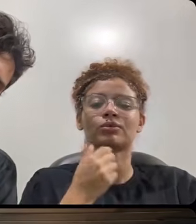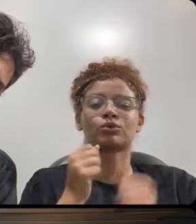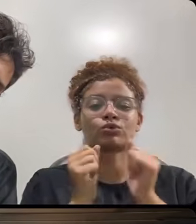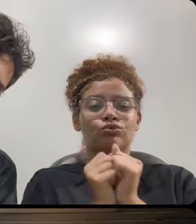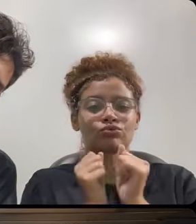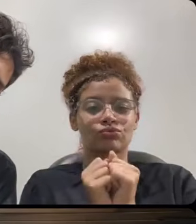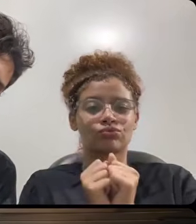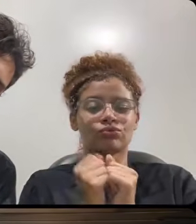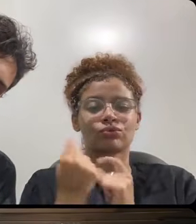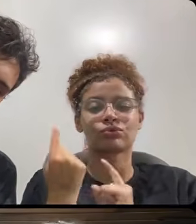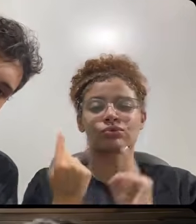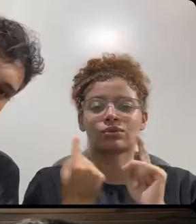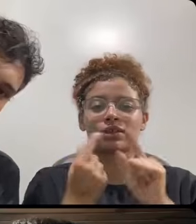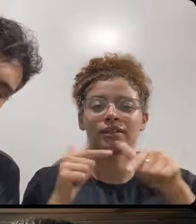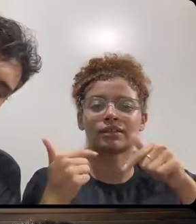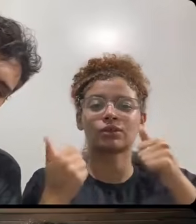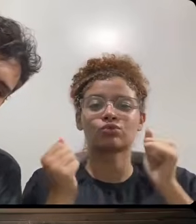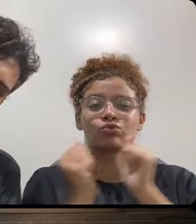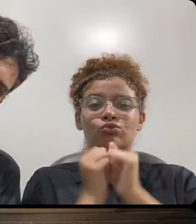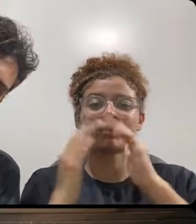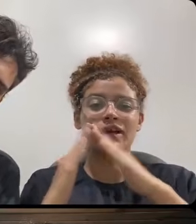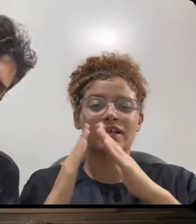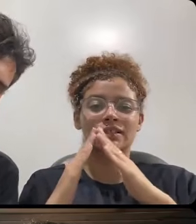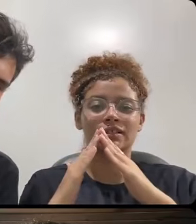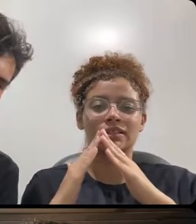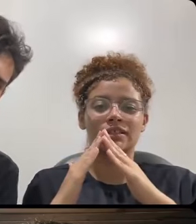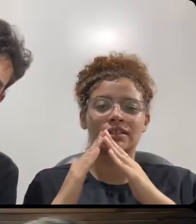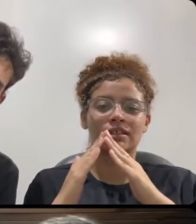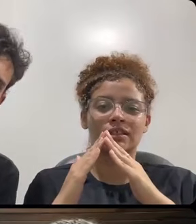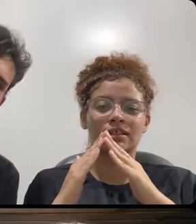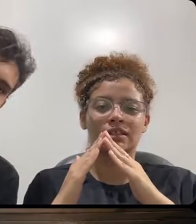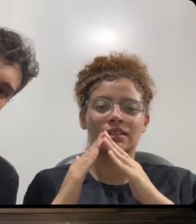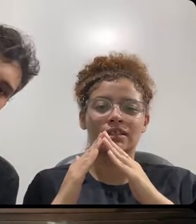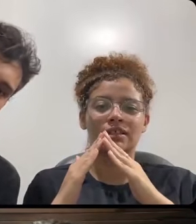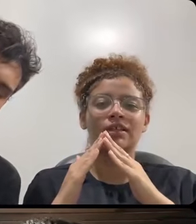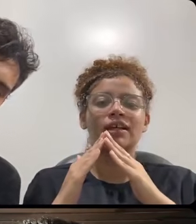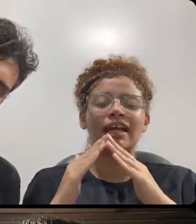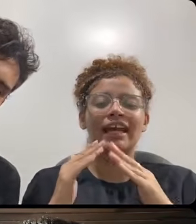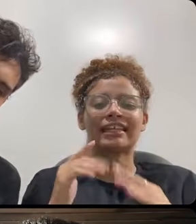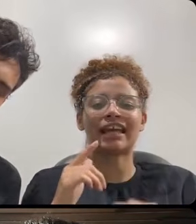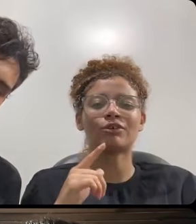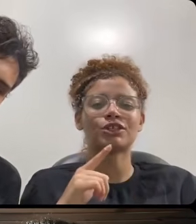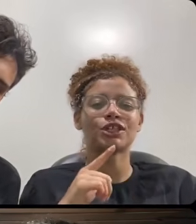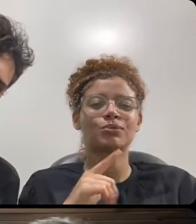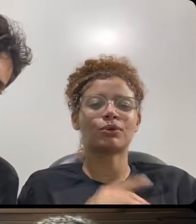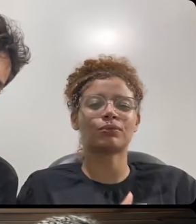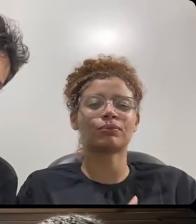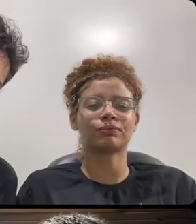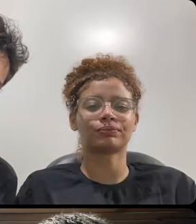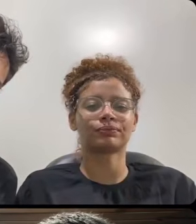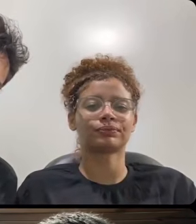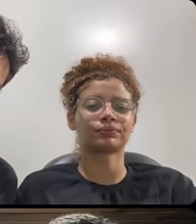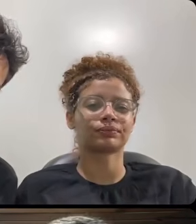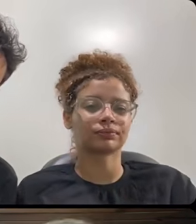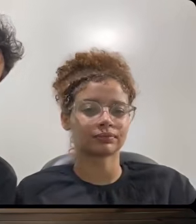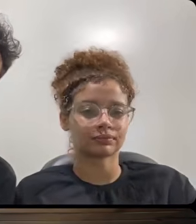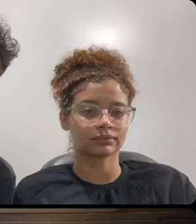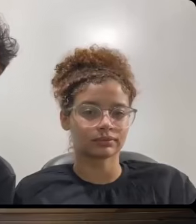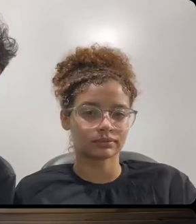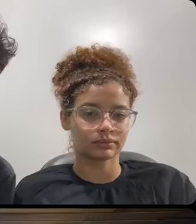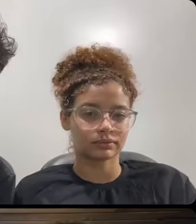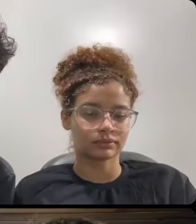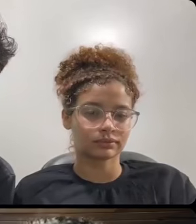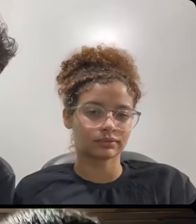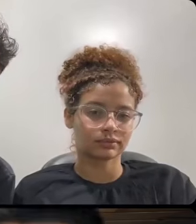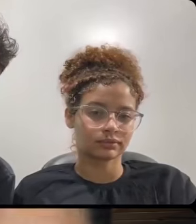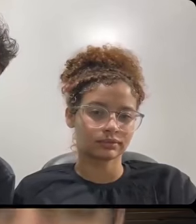apartamento com ele. E o Sheldon, ele tinha o quê? Tal, as suas manias, eu digo assim. Ele Eu tem dou um exemplo. Eu dou um exemplo que